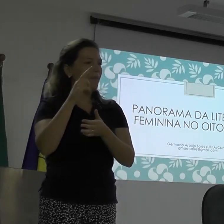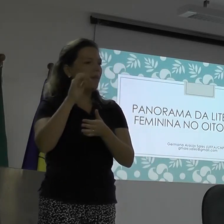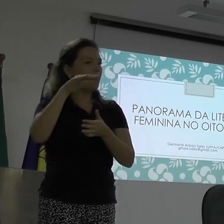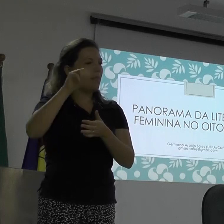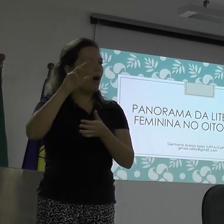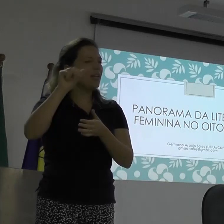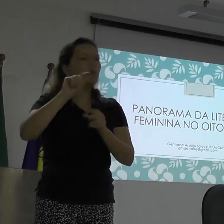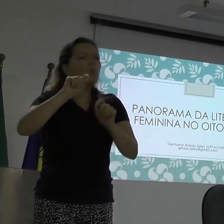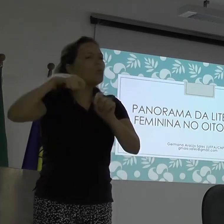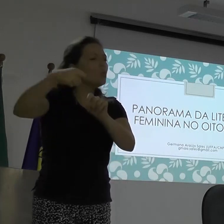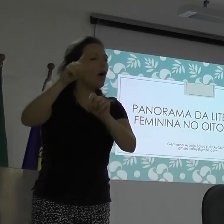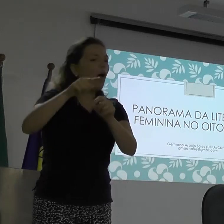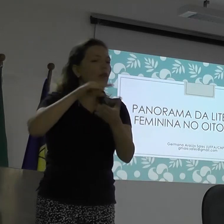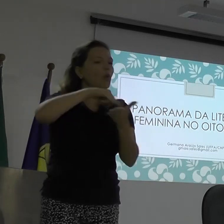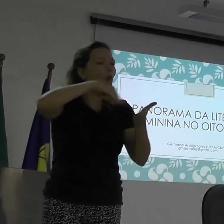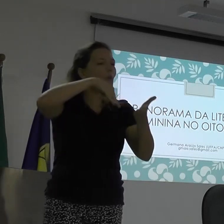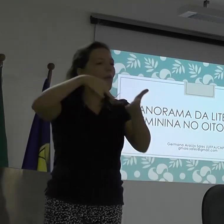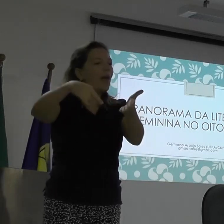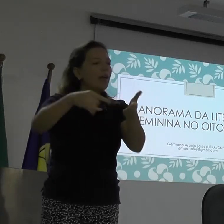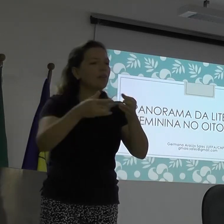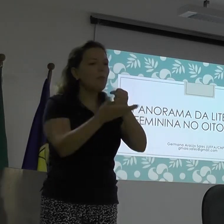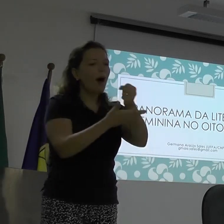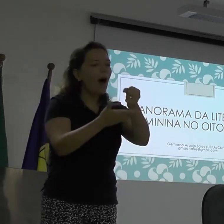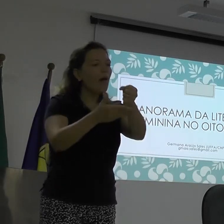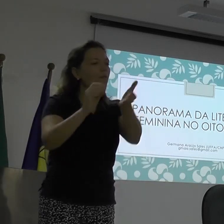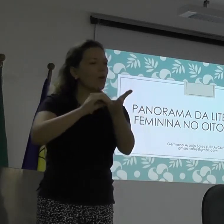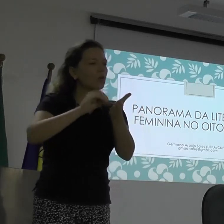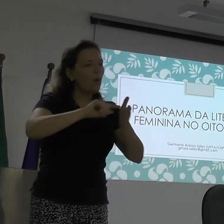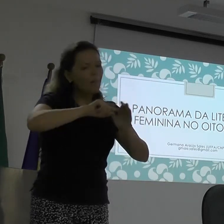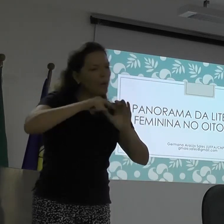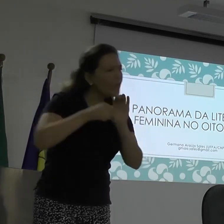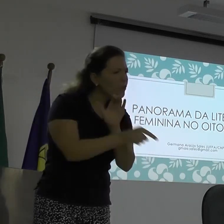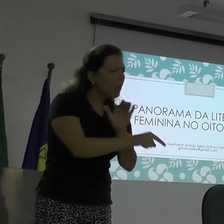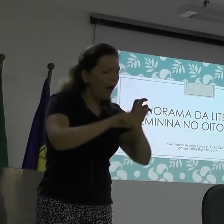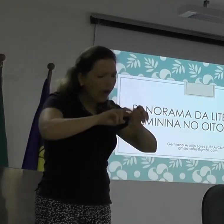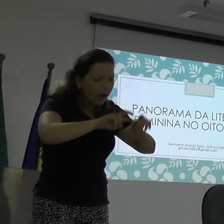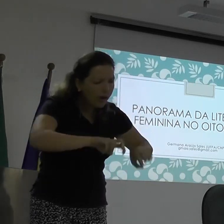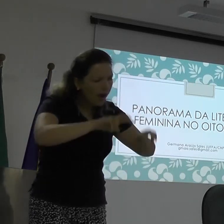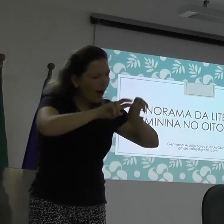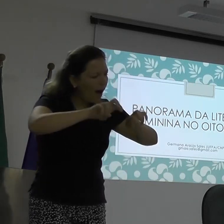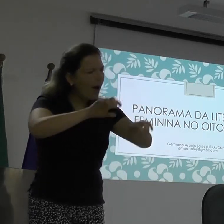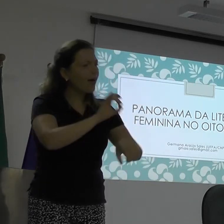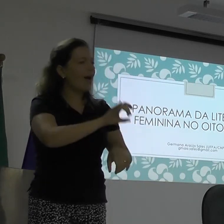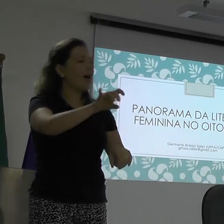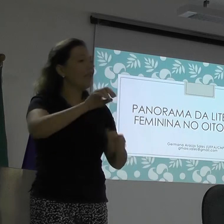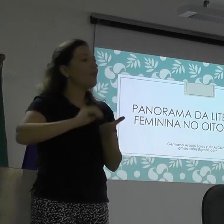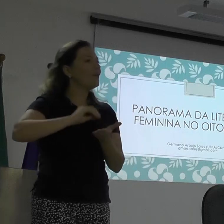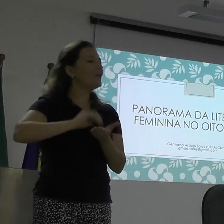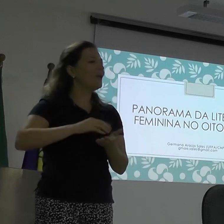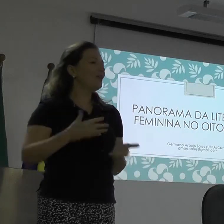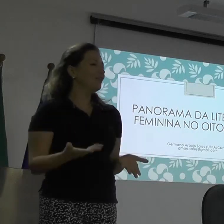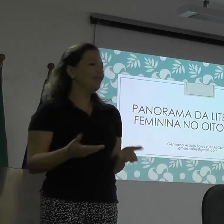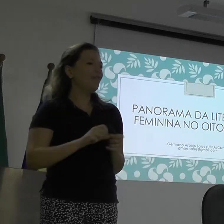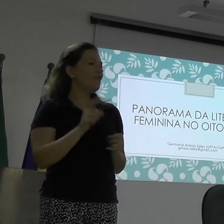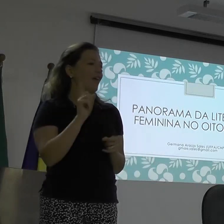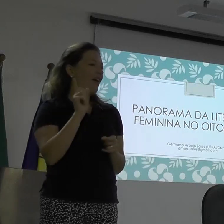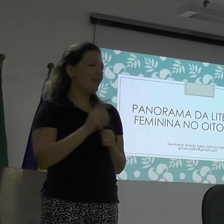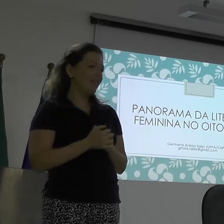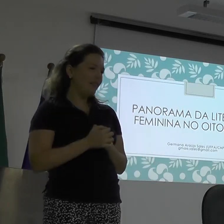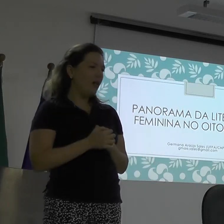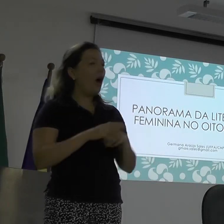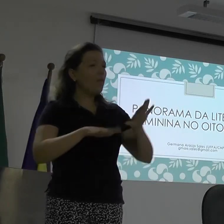foram explorados na sua totalidade. Então, você pode ter registros de história da literatura, por exemplo,